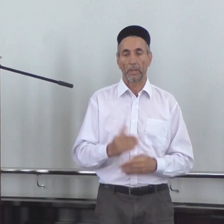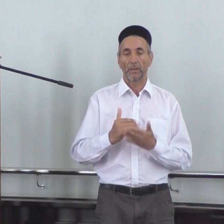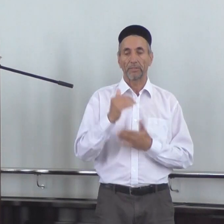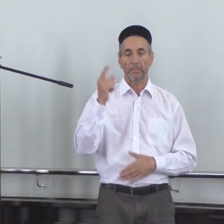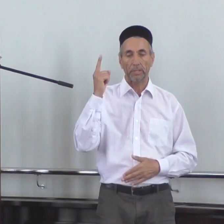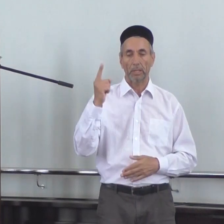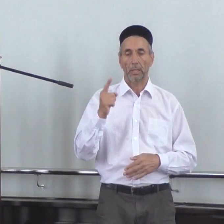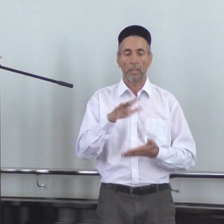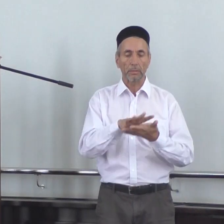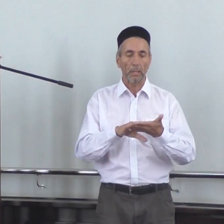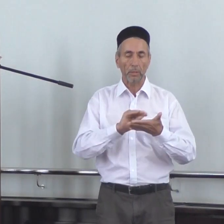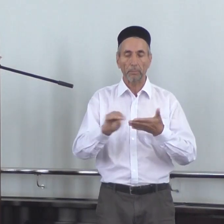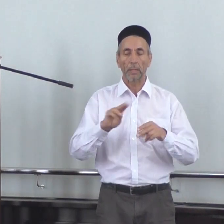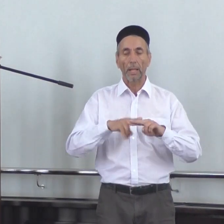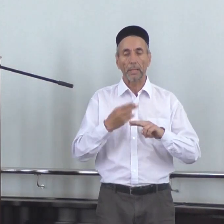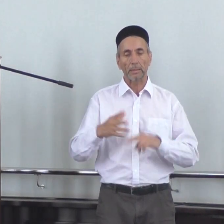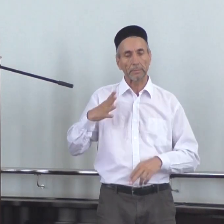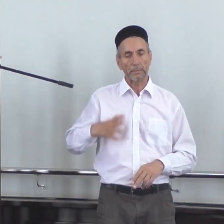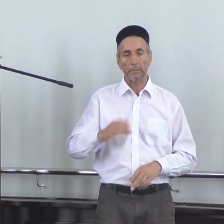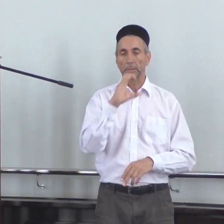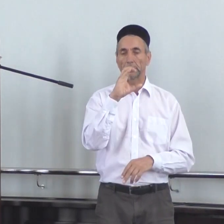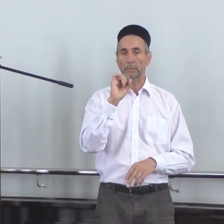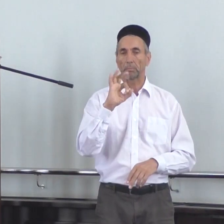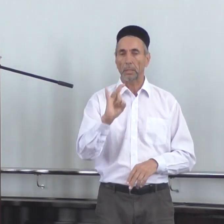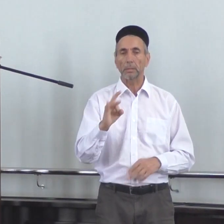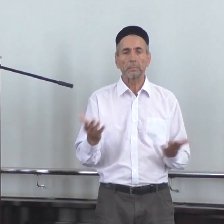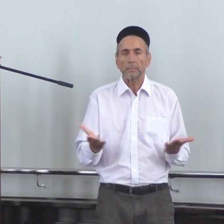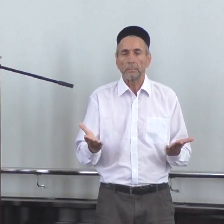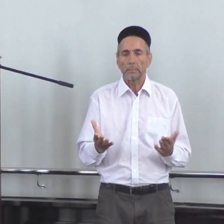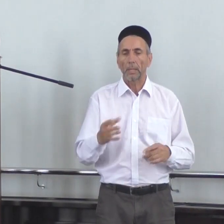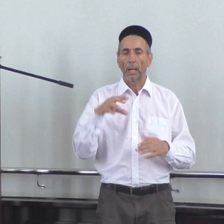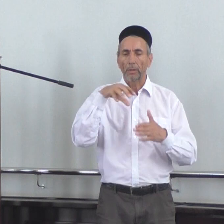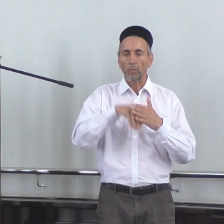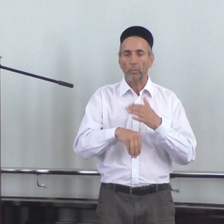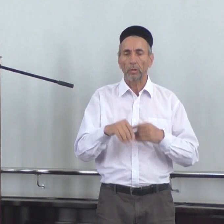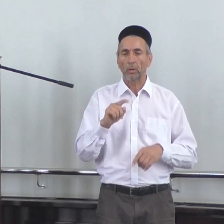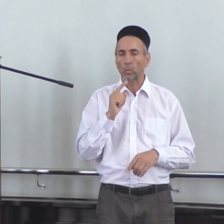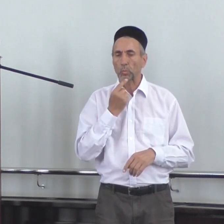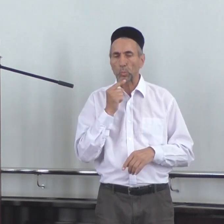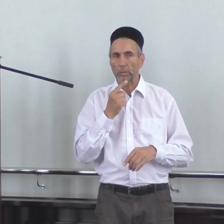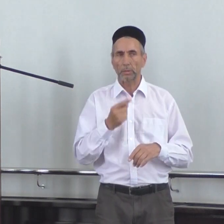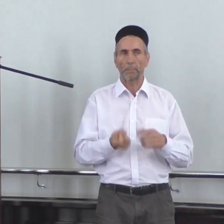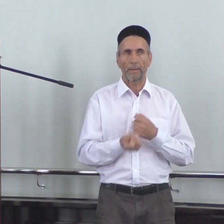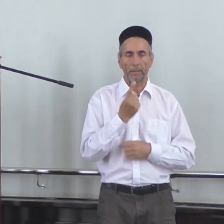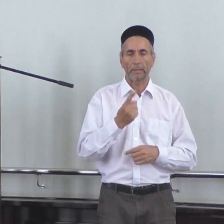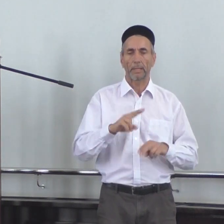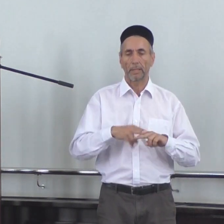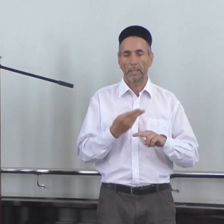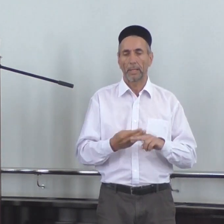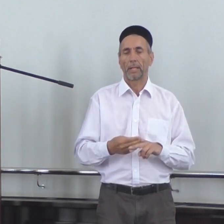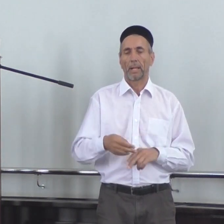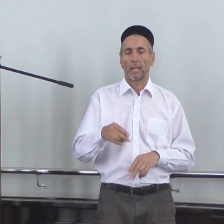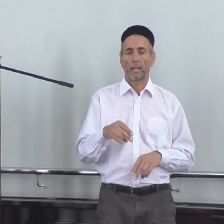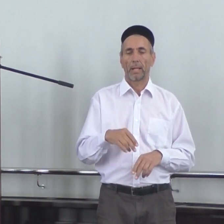Аллаһ Раббыбыз дәвам итеп әйтә, ул сабыр булучыларга берәр авырлык килсә, инна лиллаһи ва